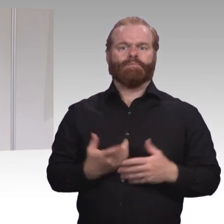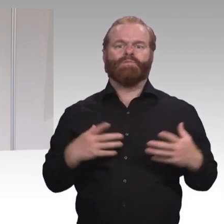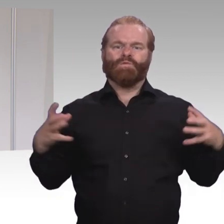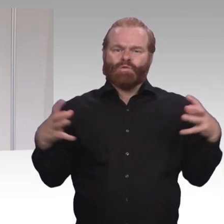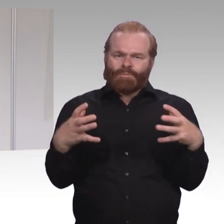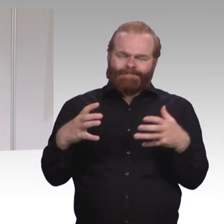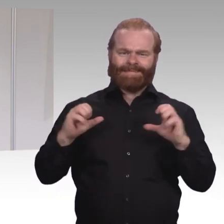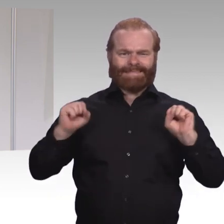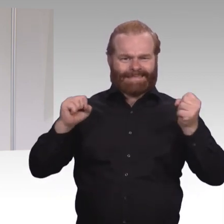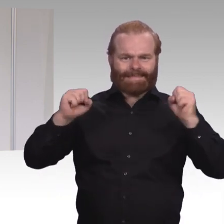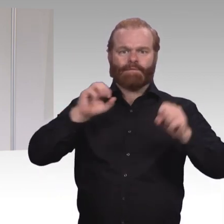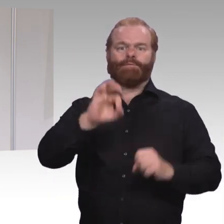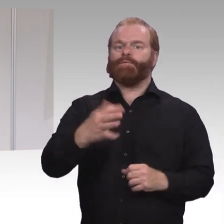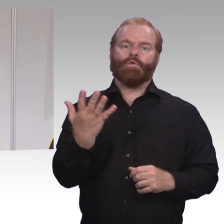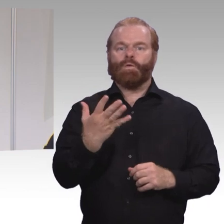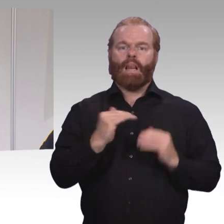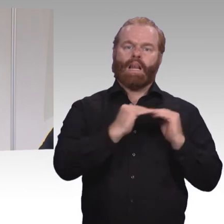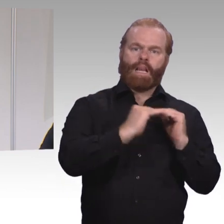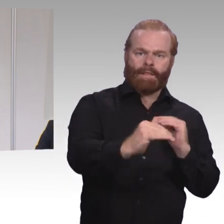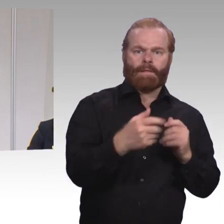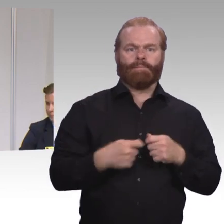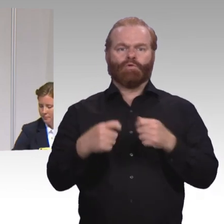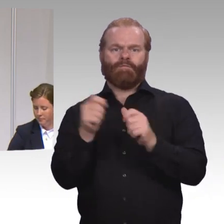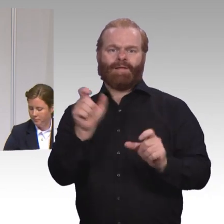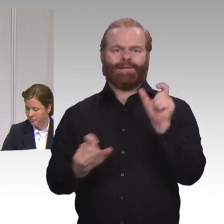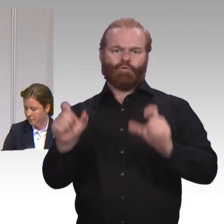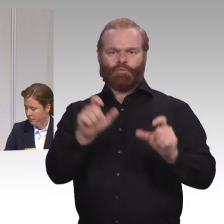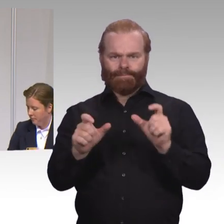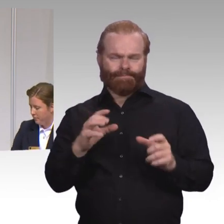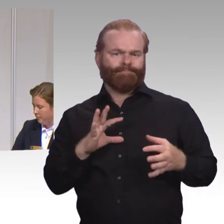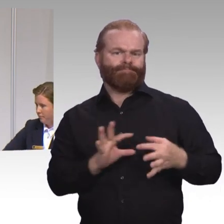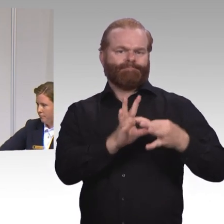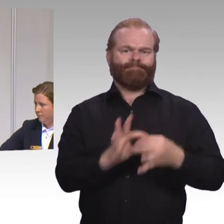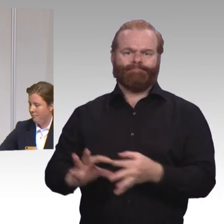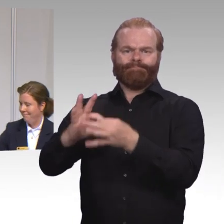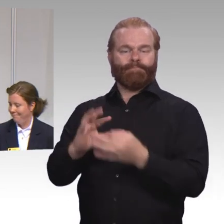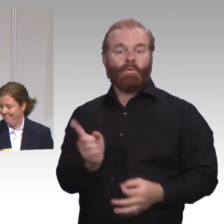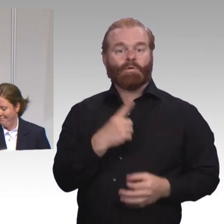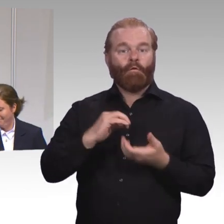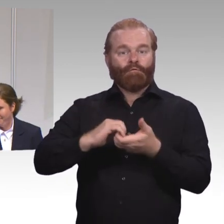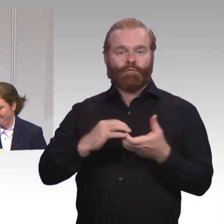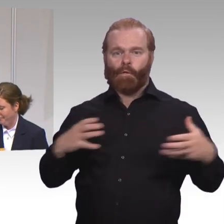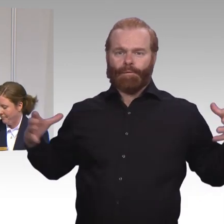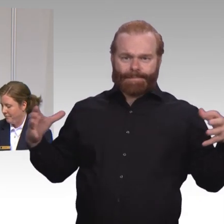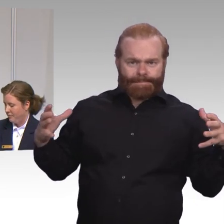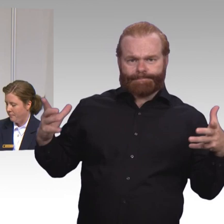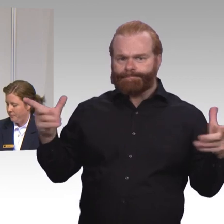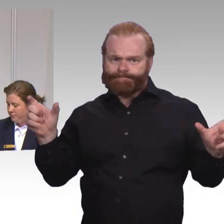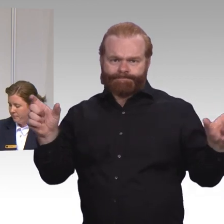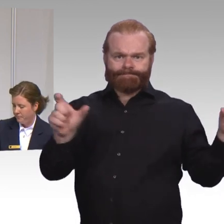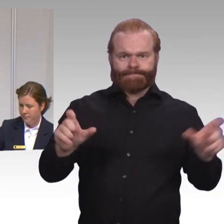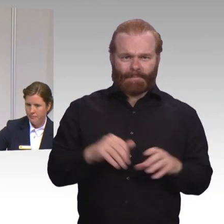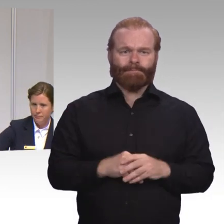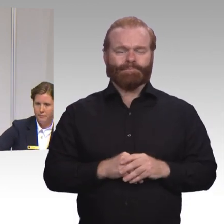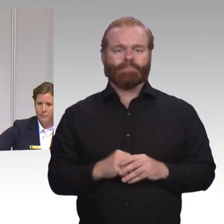einem vereinten Europa dem Frieden der Welt zu dienen. Meine sehr geehrten Damen und Herren, zu Recht hat deshalb